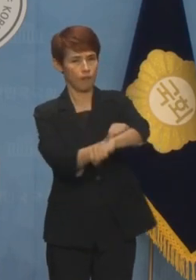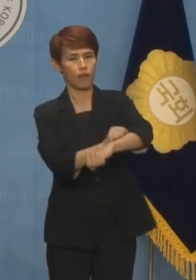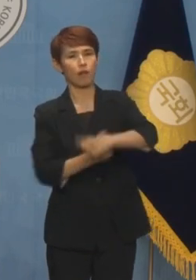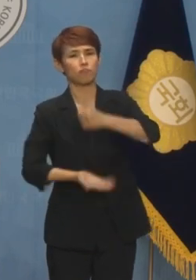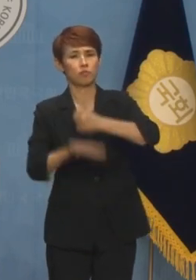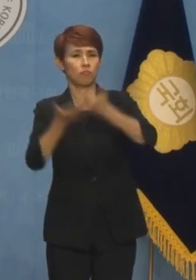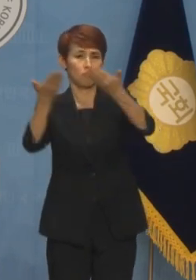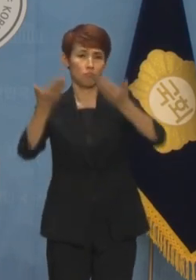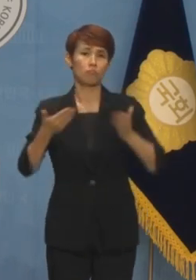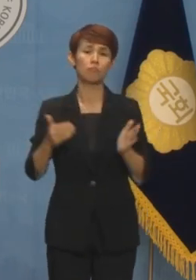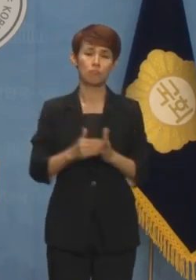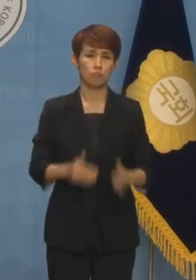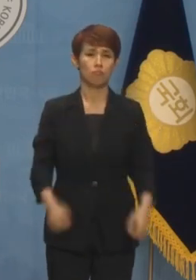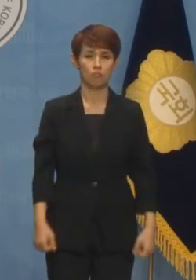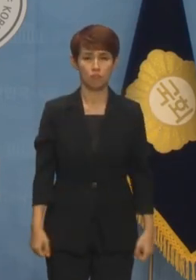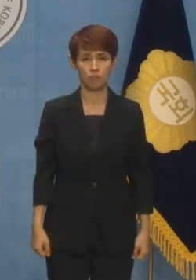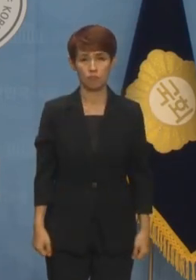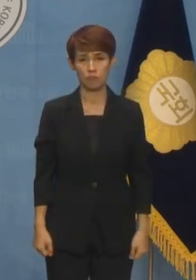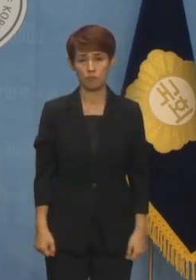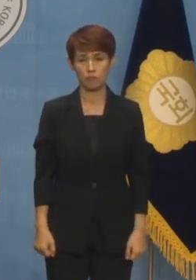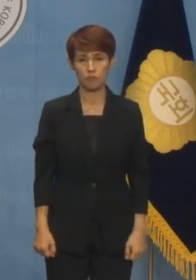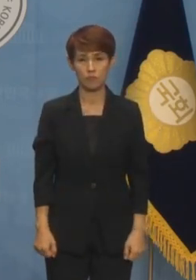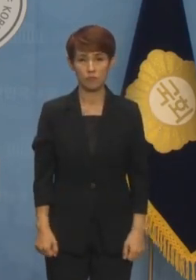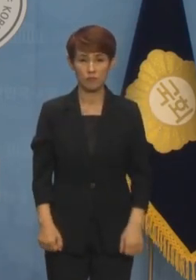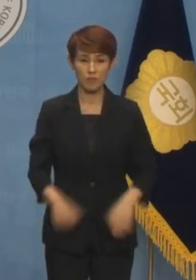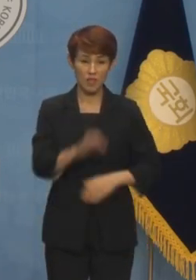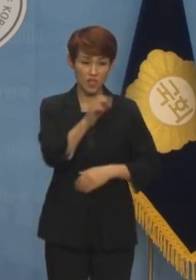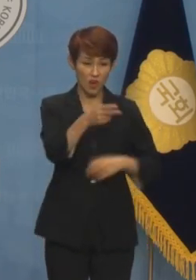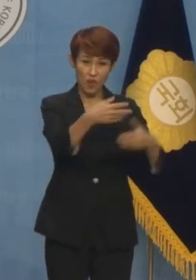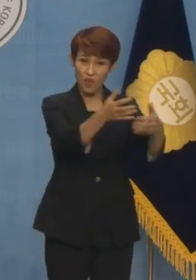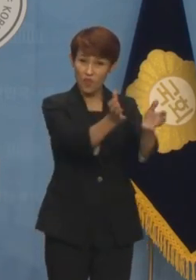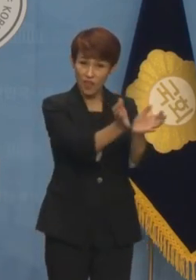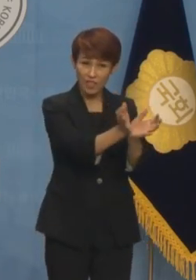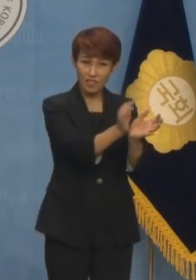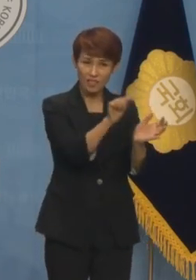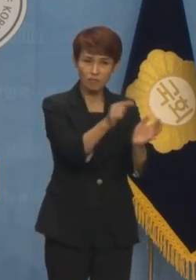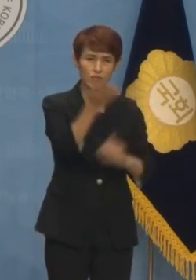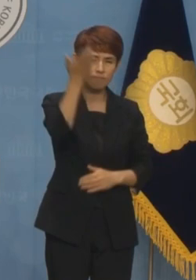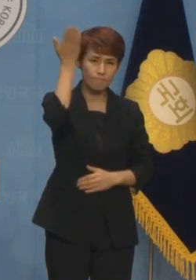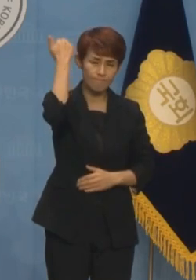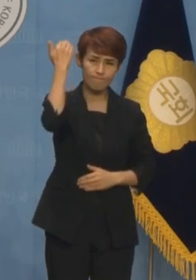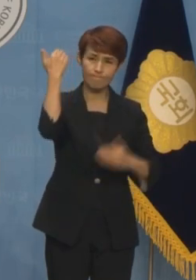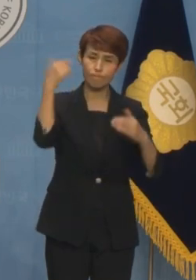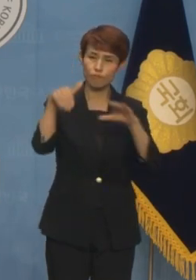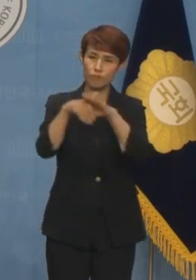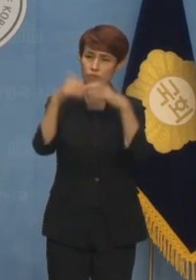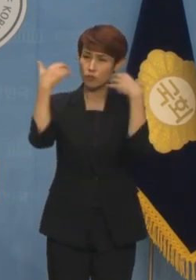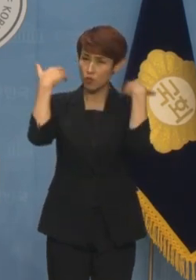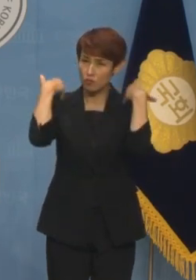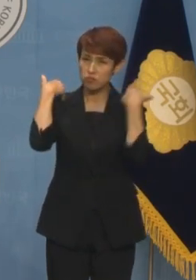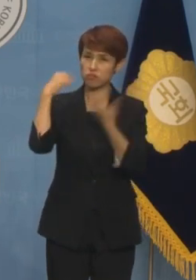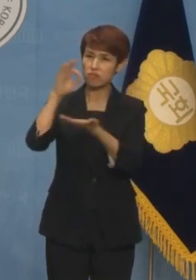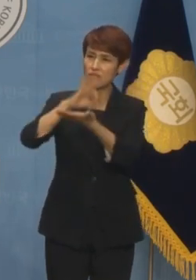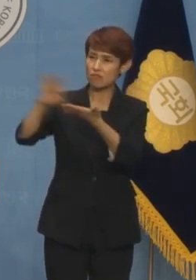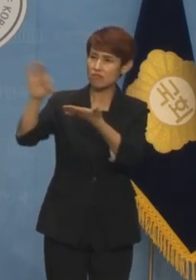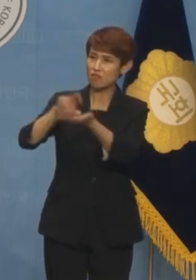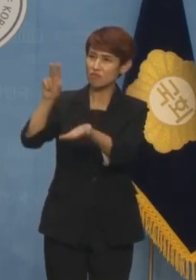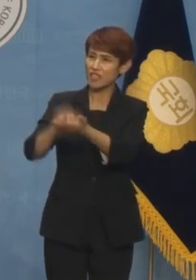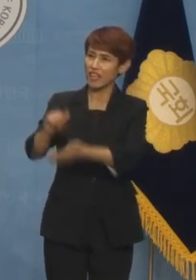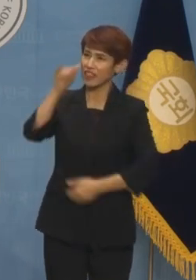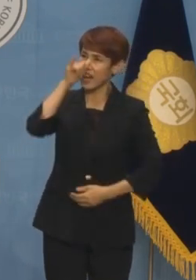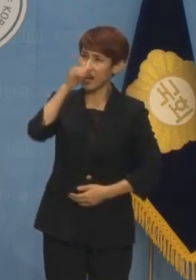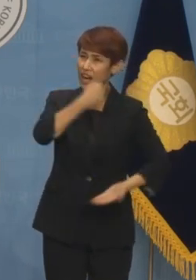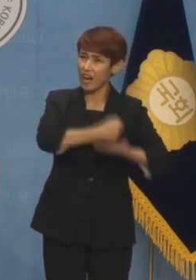호평받았습니다. 지금 여당은 과거 정부의 재정 문제를 탓할 때가